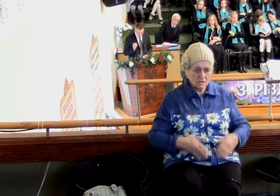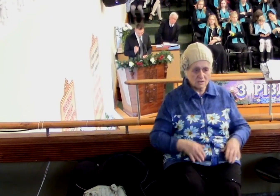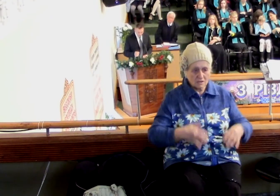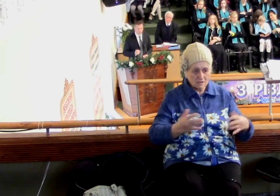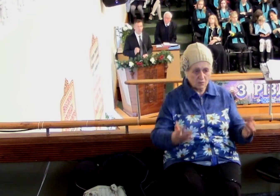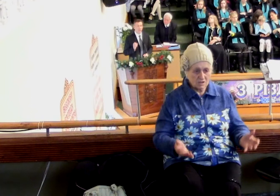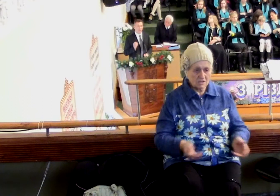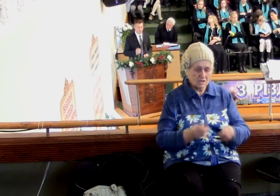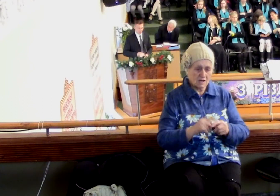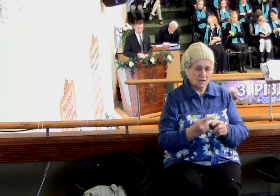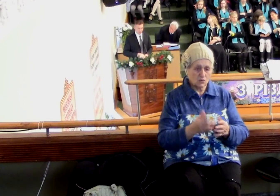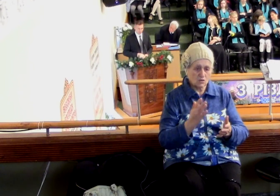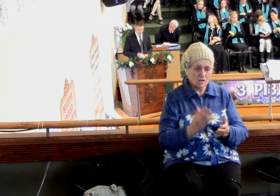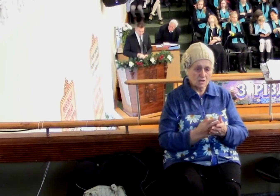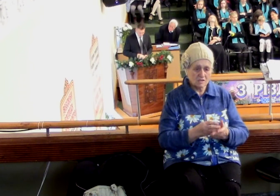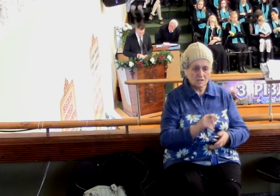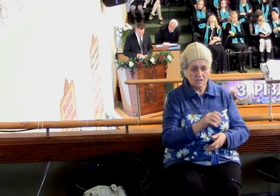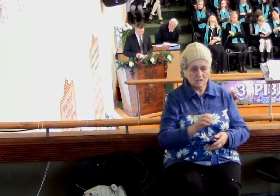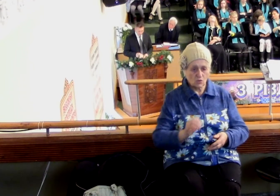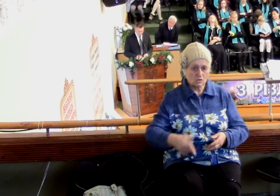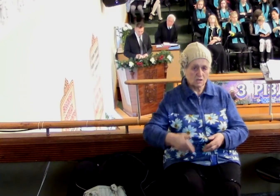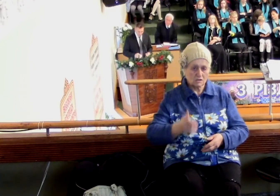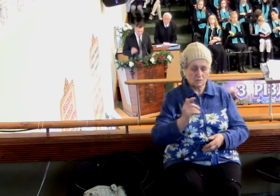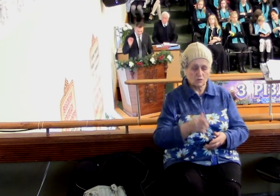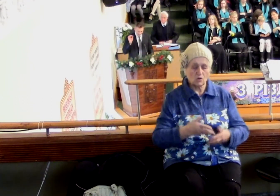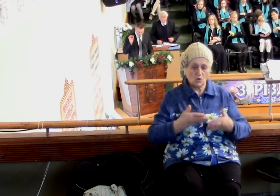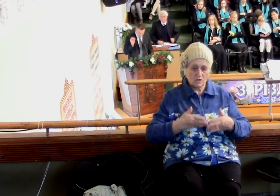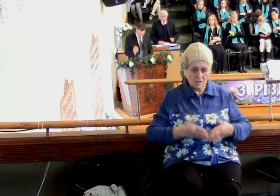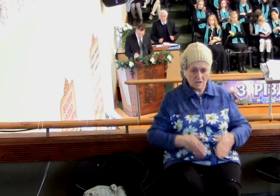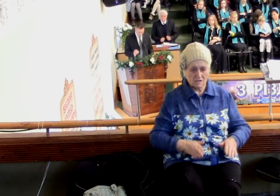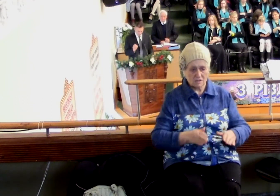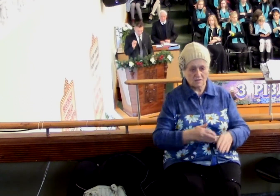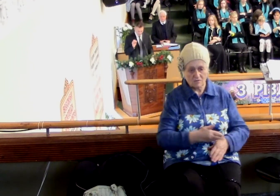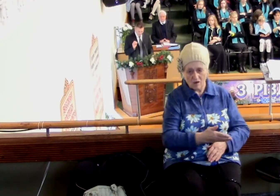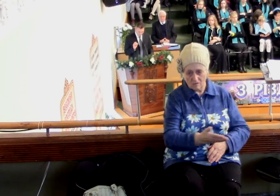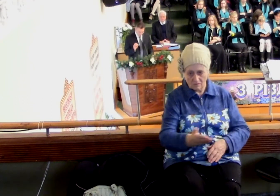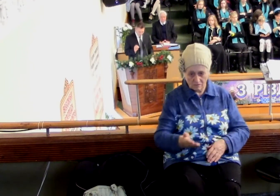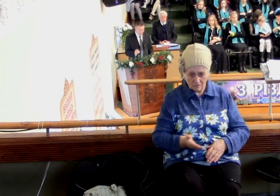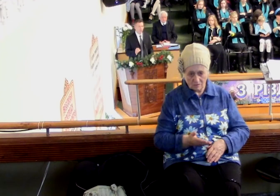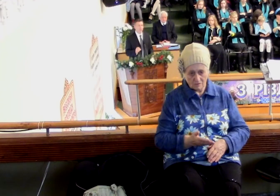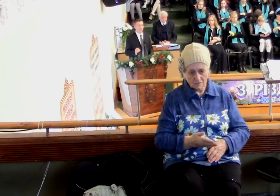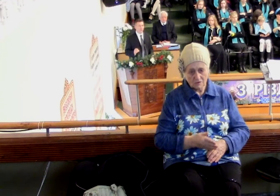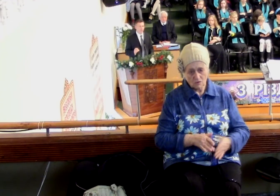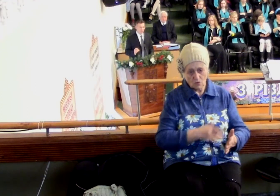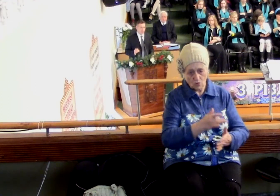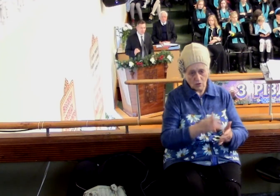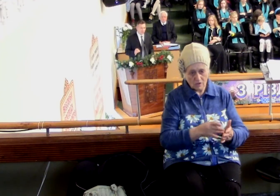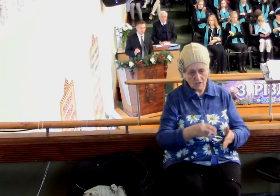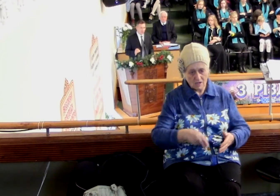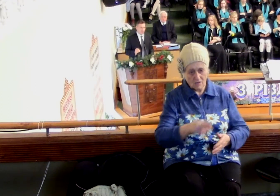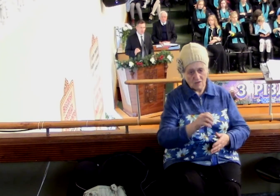Спаситель, который есть Христос Господь. Родился вам. В городе